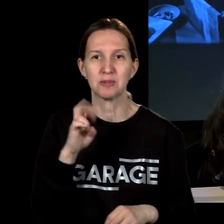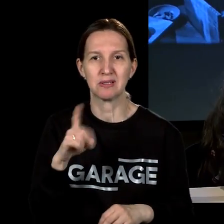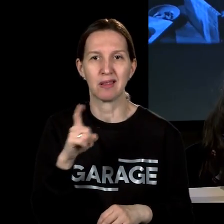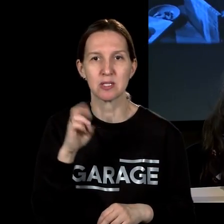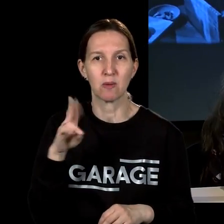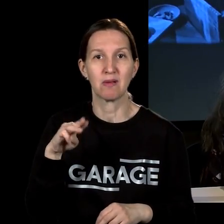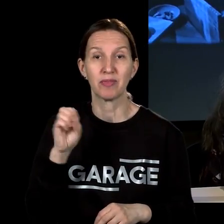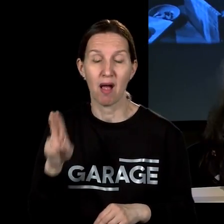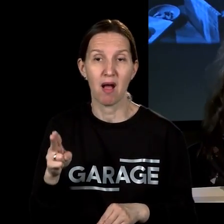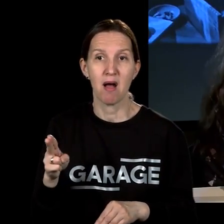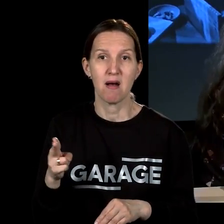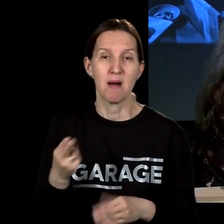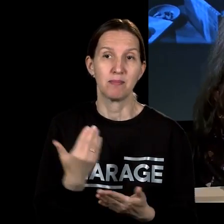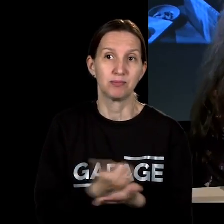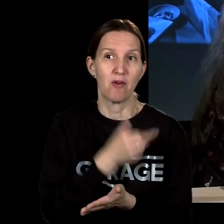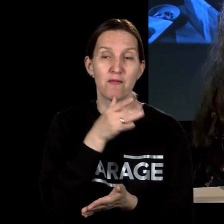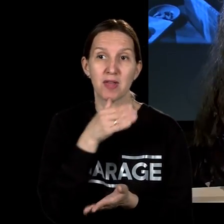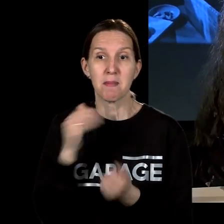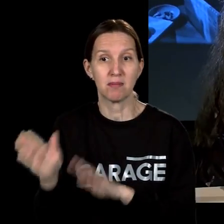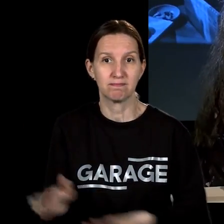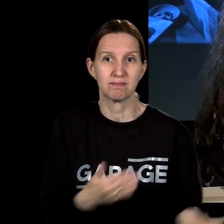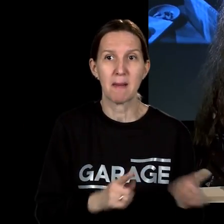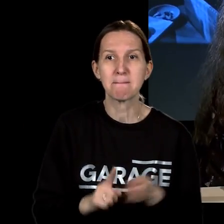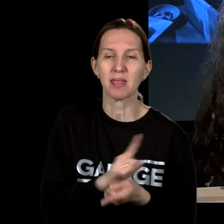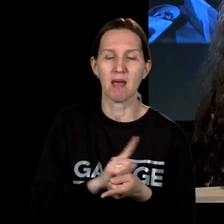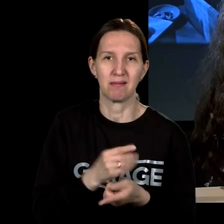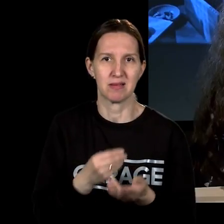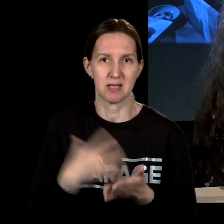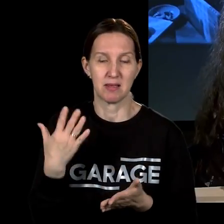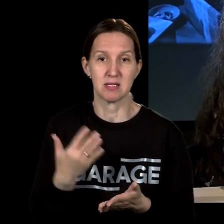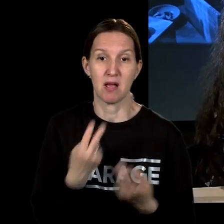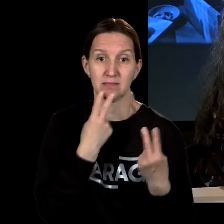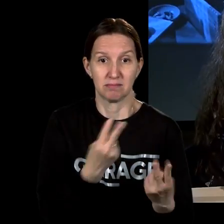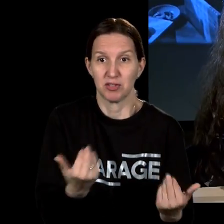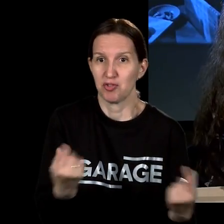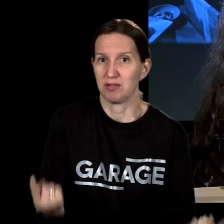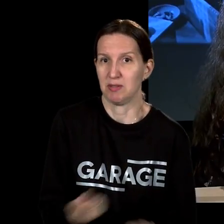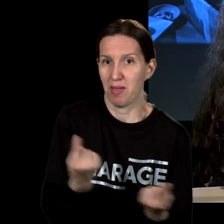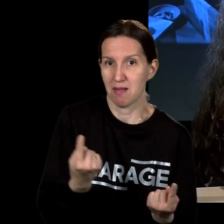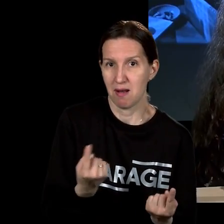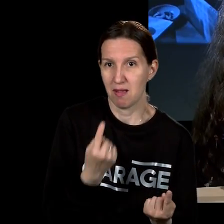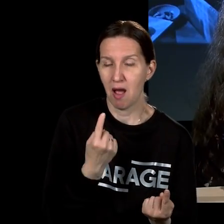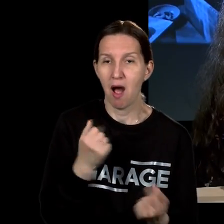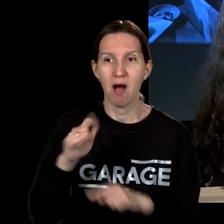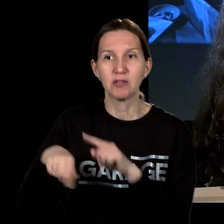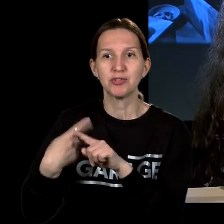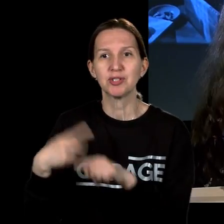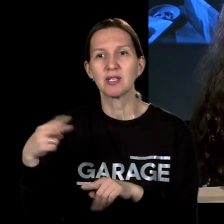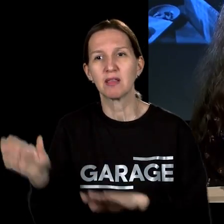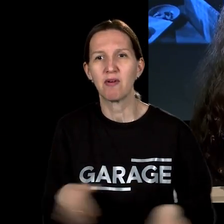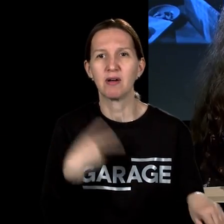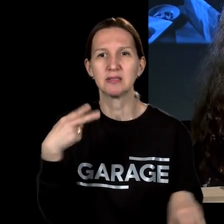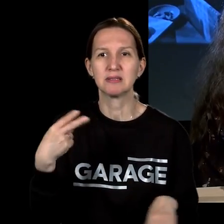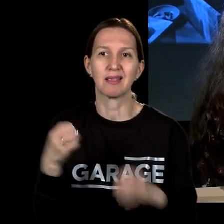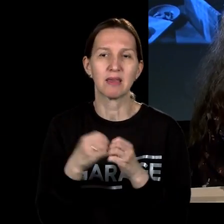прошедшее время меняет акценты. То, что казалось банальным, для своего времени, через 10-20 лет